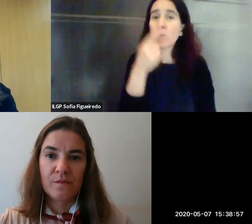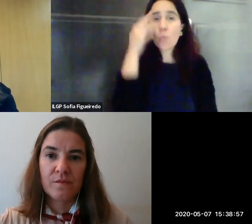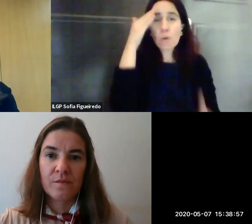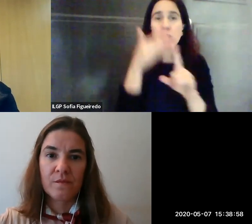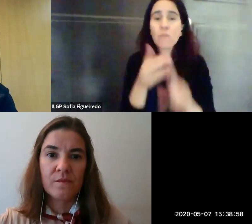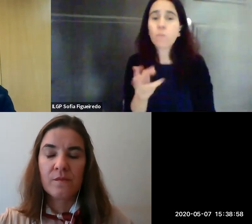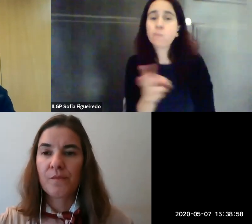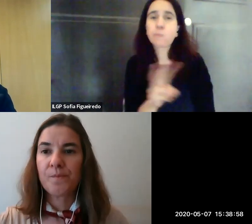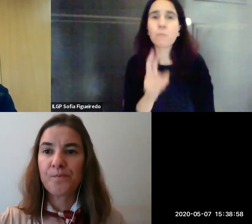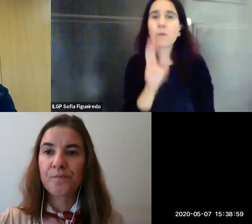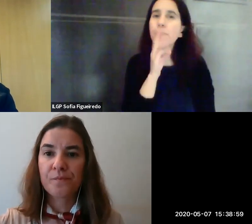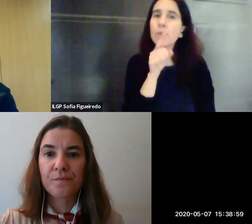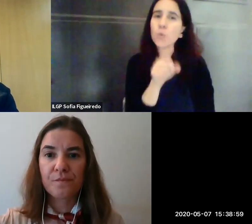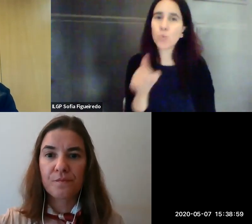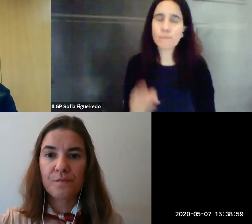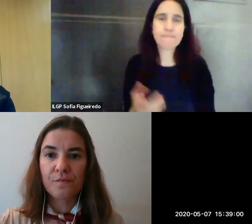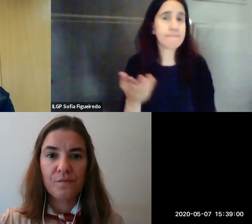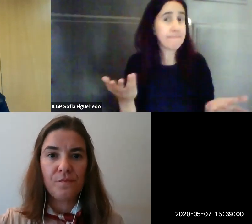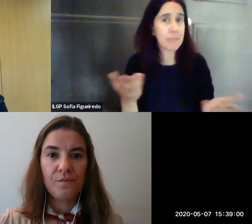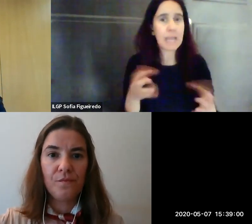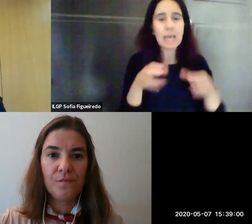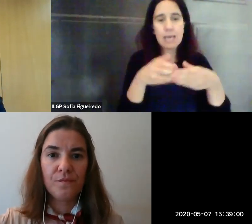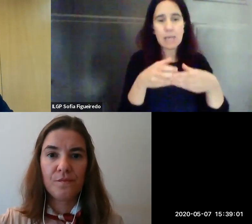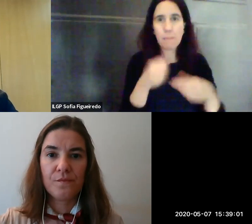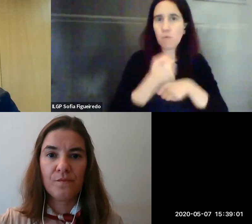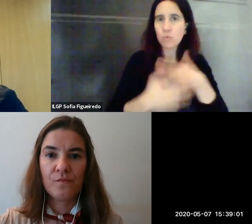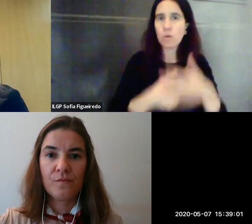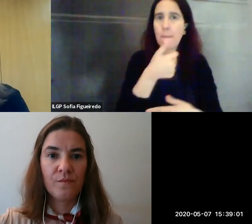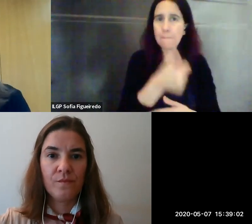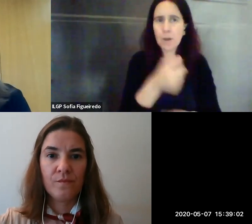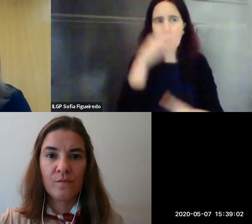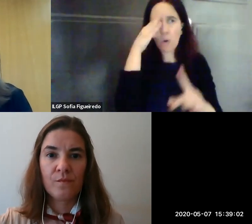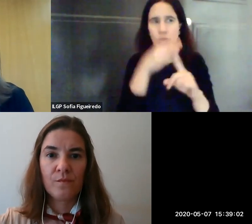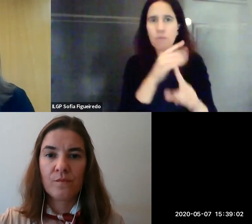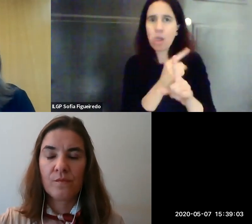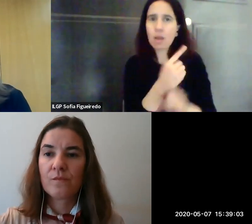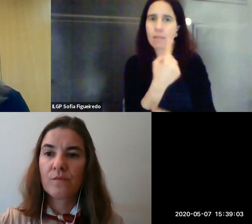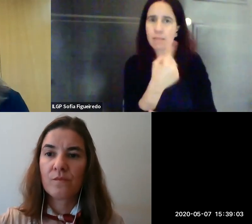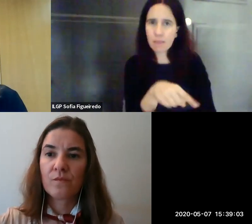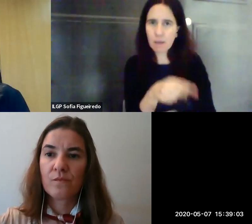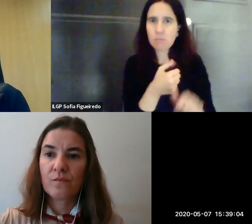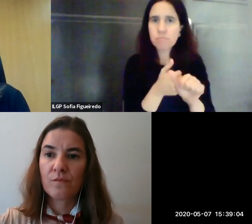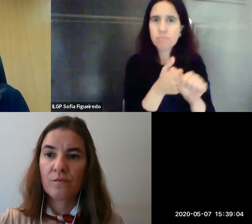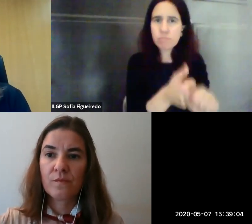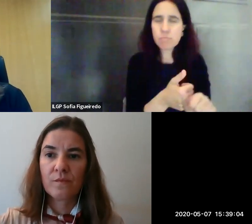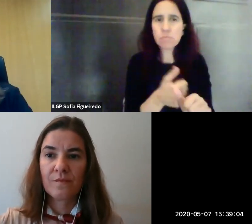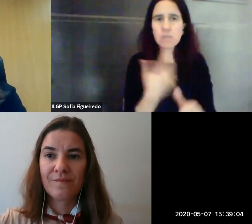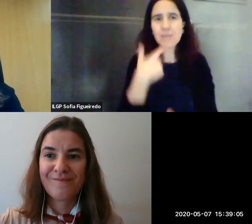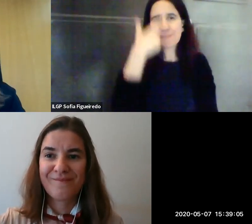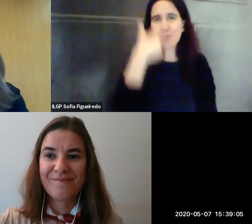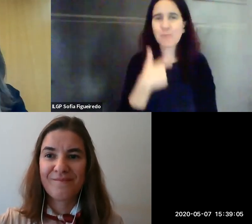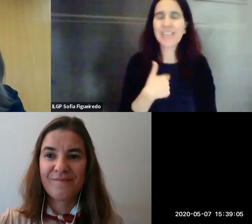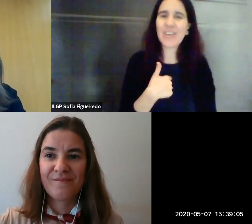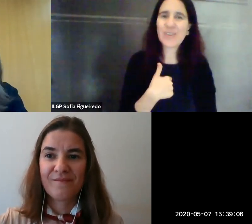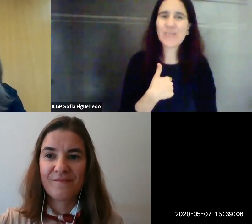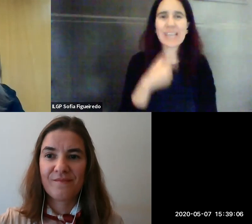seja, há equipas que funcionam bem em função dos objetivos que têm. Pessoalmente, eu